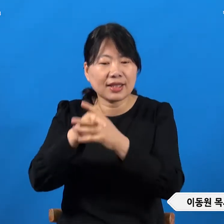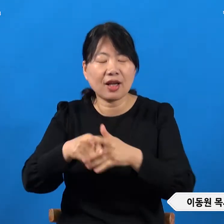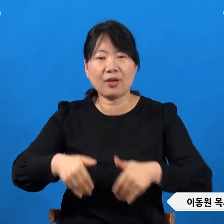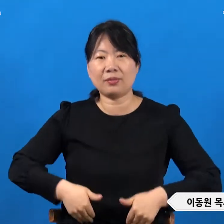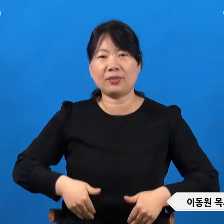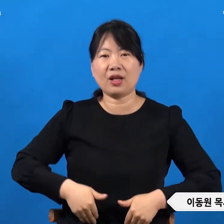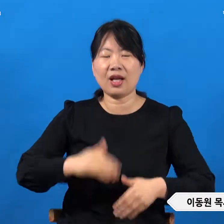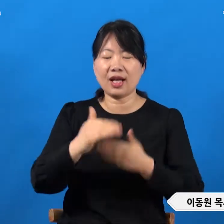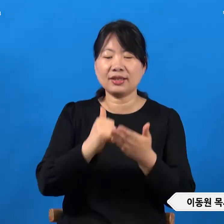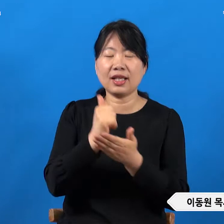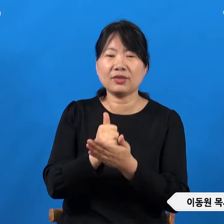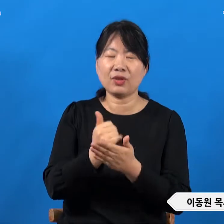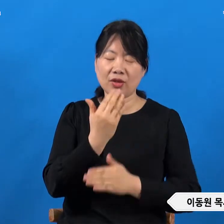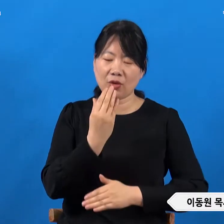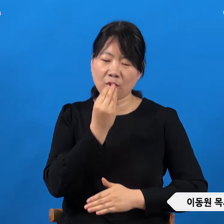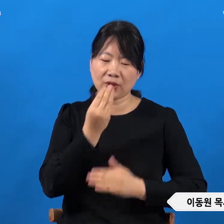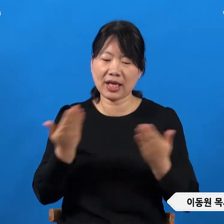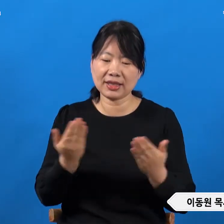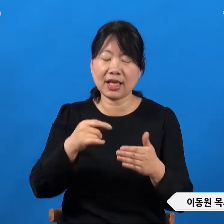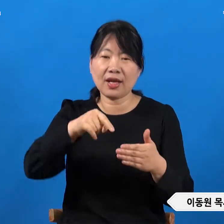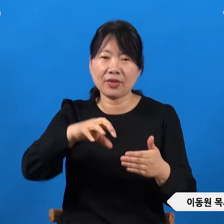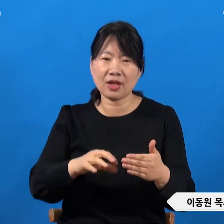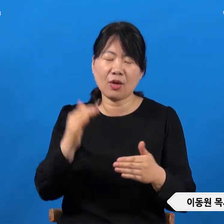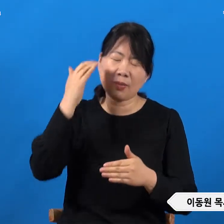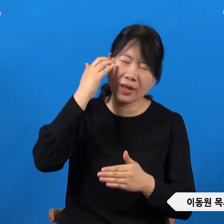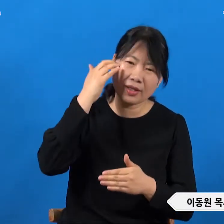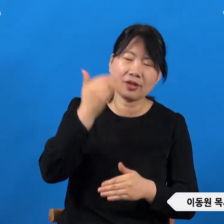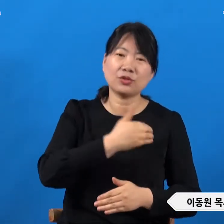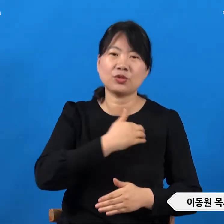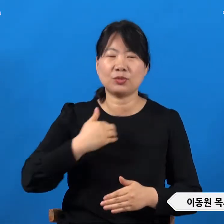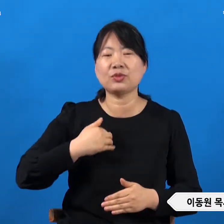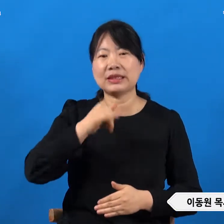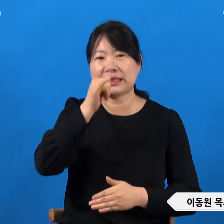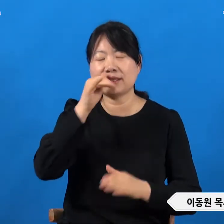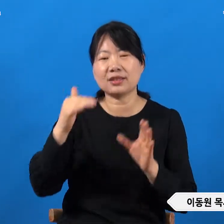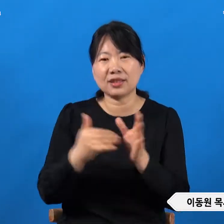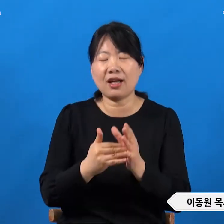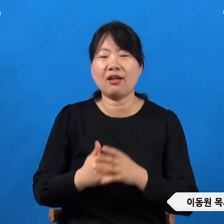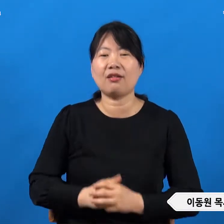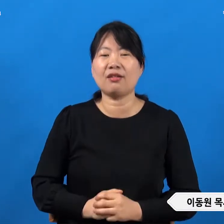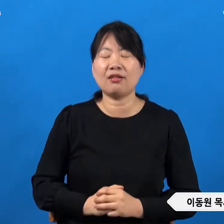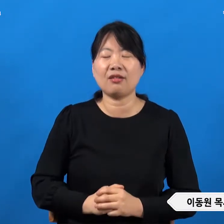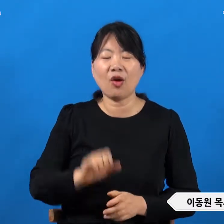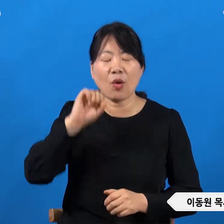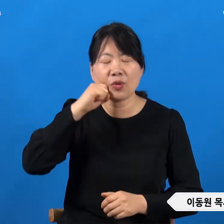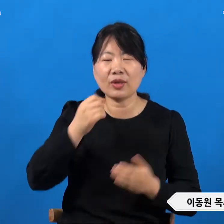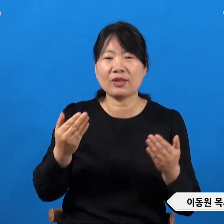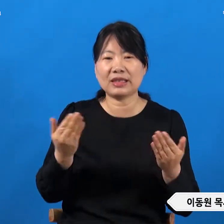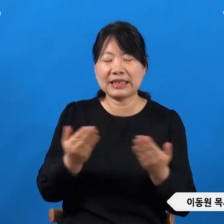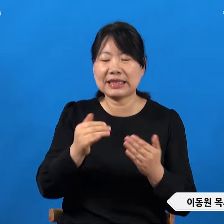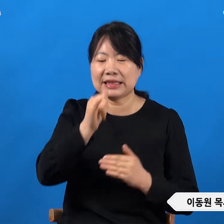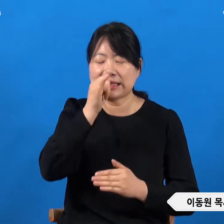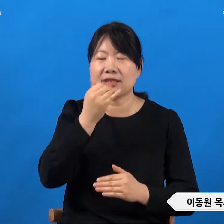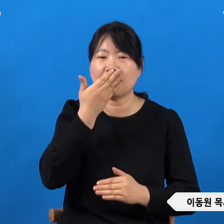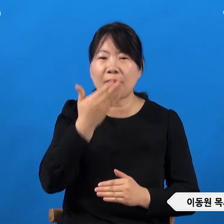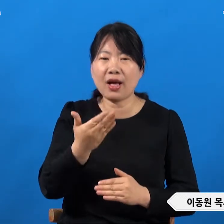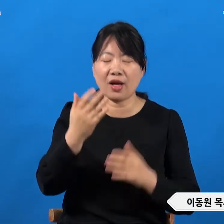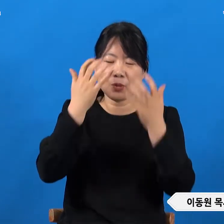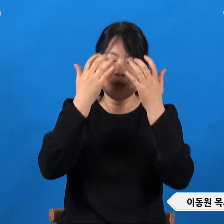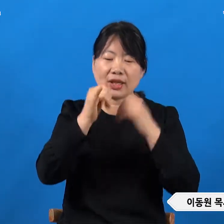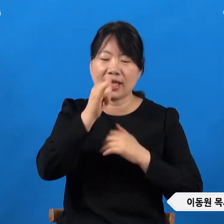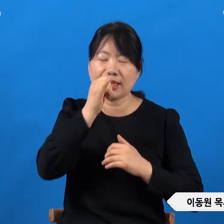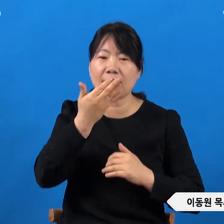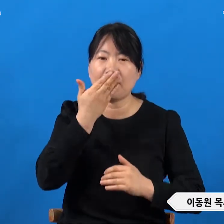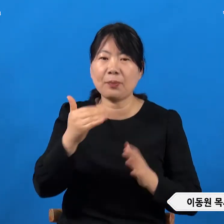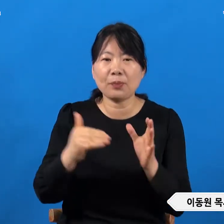합니다. 하나님의 거룩한 일에도 방해는 얼마든지 있을 수가 있다. 어려움은 있을 수가 있다. 고난도